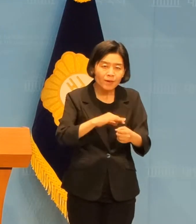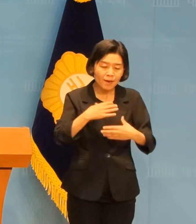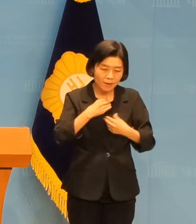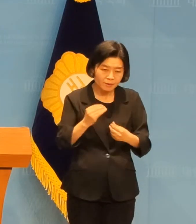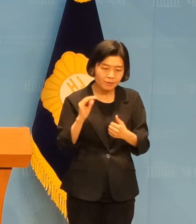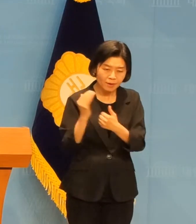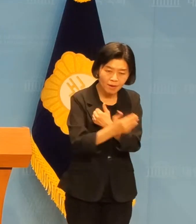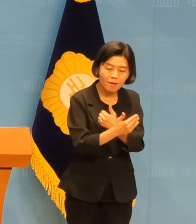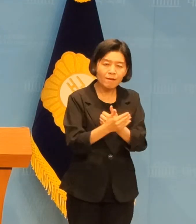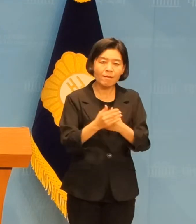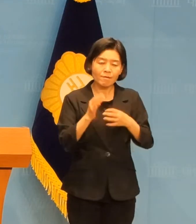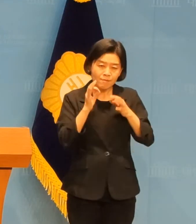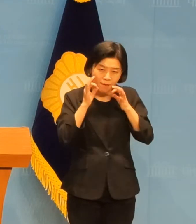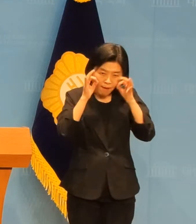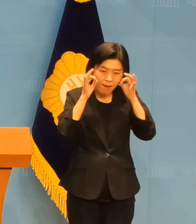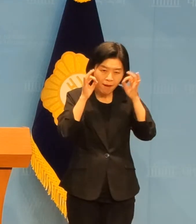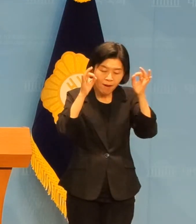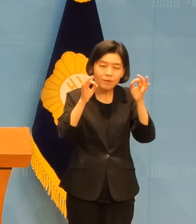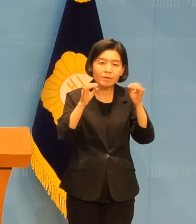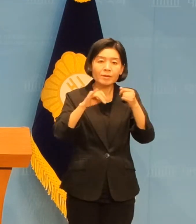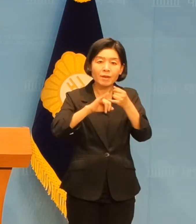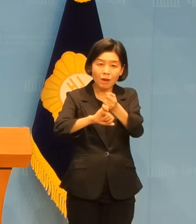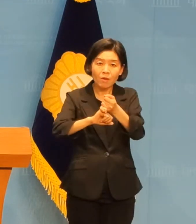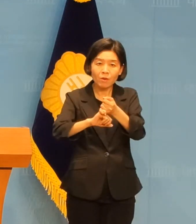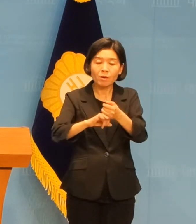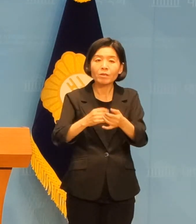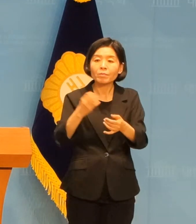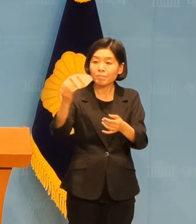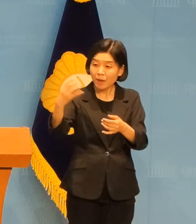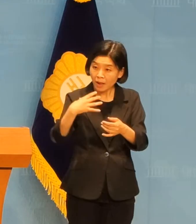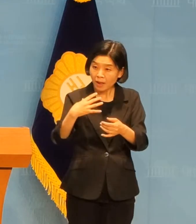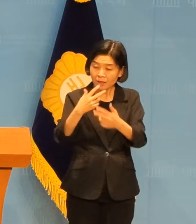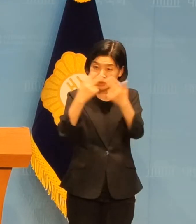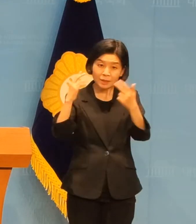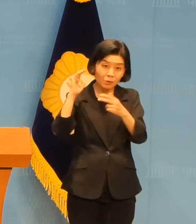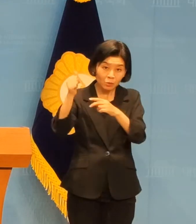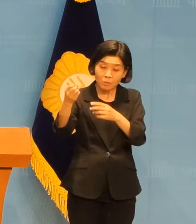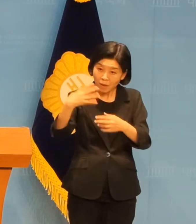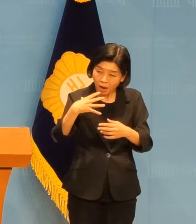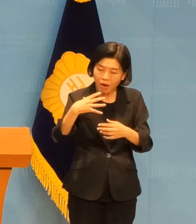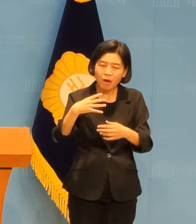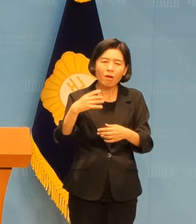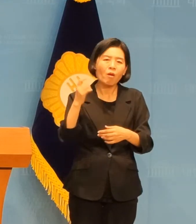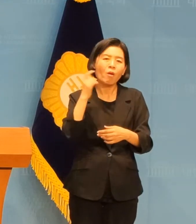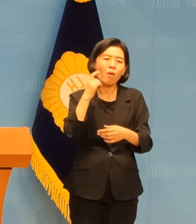힘을 쏟겠다는 이재명 대통령의 말은 역시나 거짓말이었습니까?